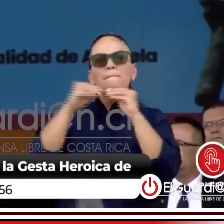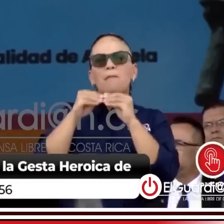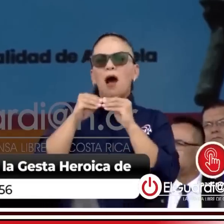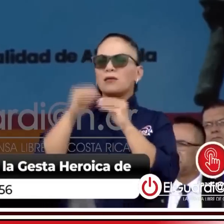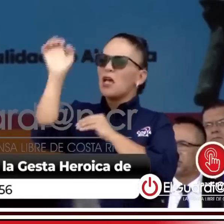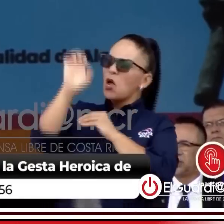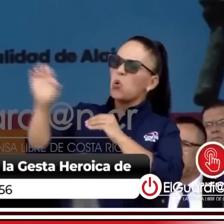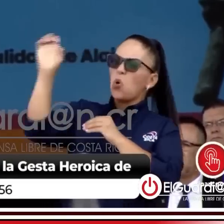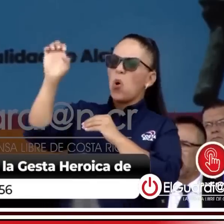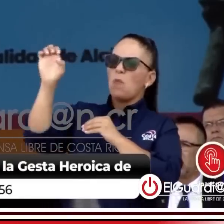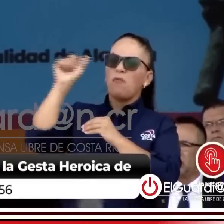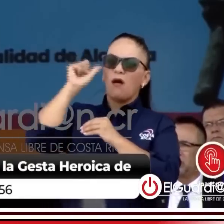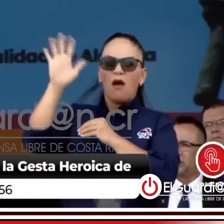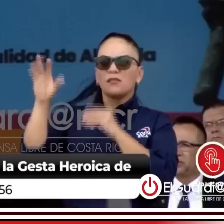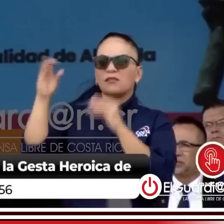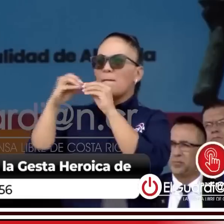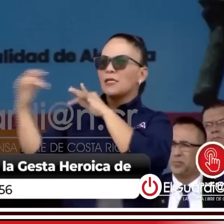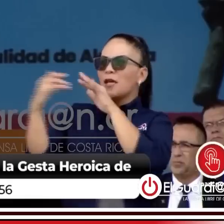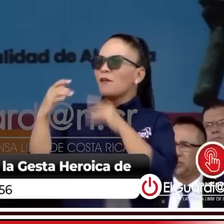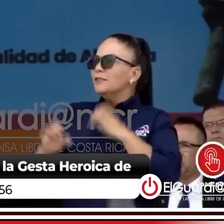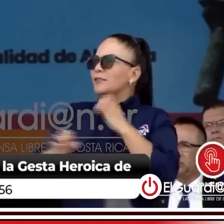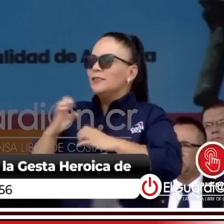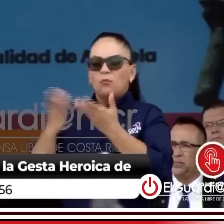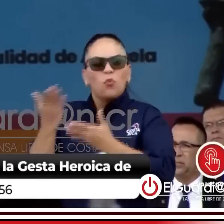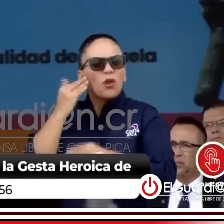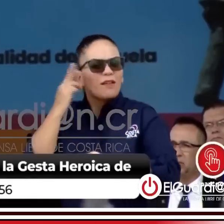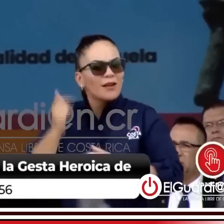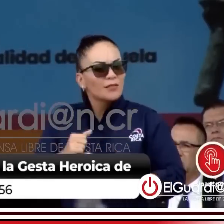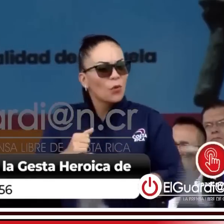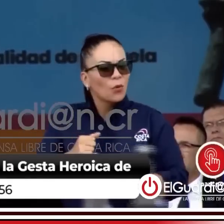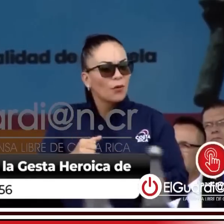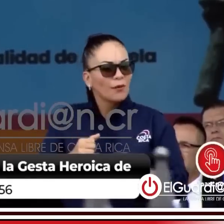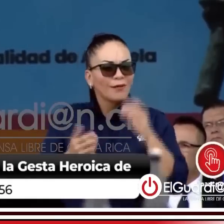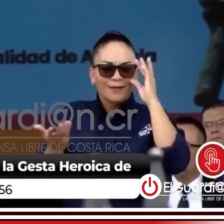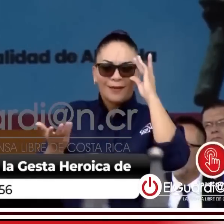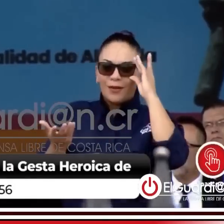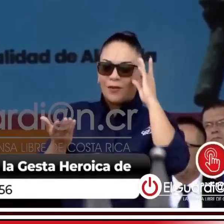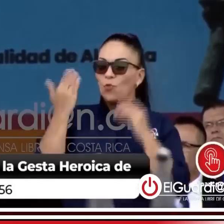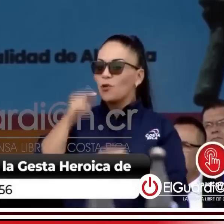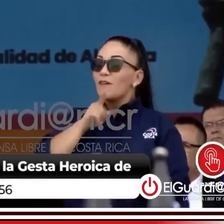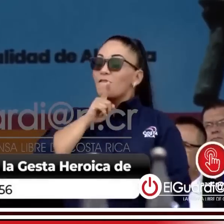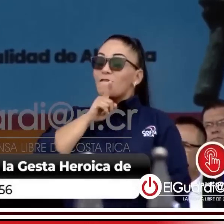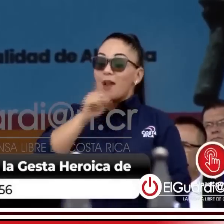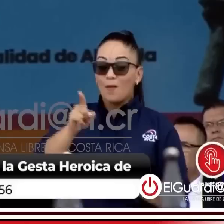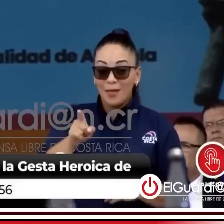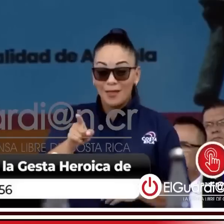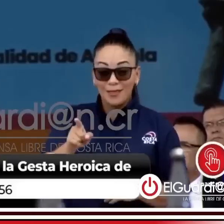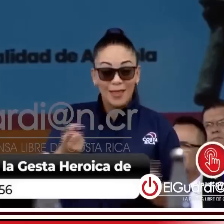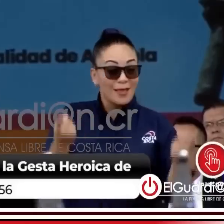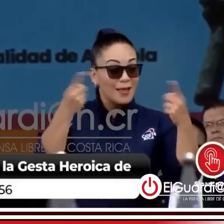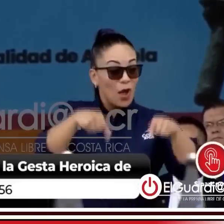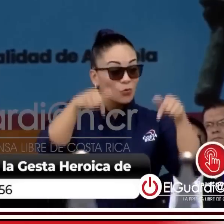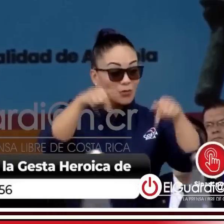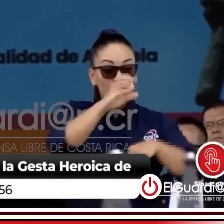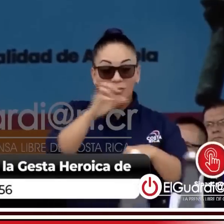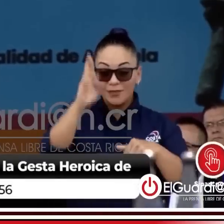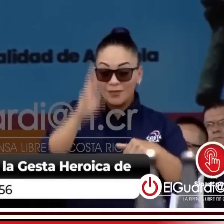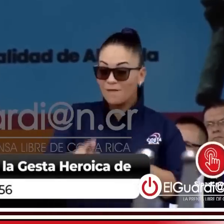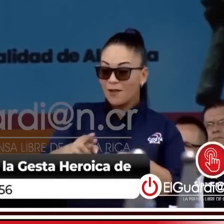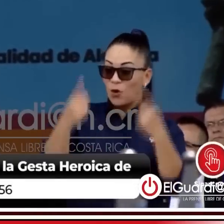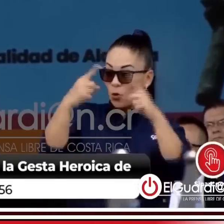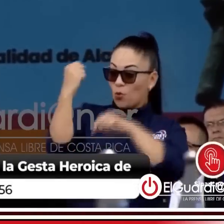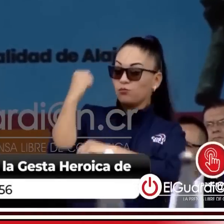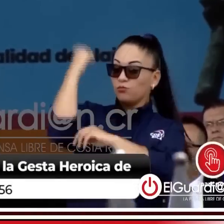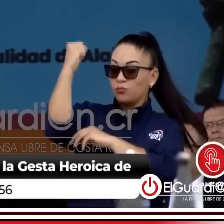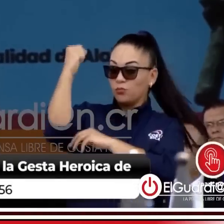entre Europa y Asia? Porque la causa que triunfó en Costa Rica no